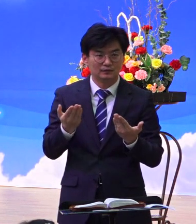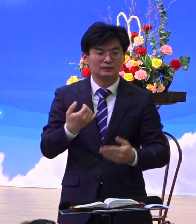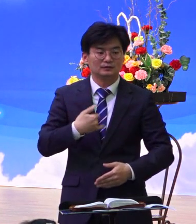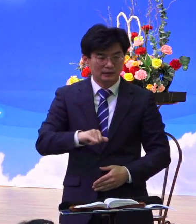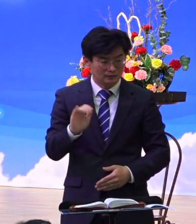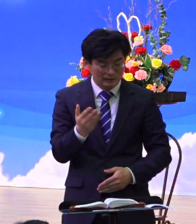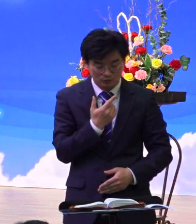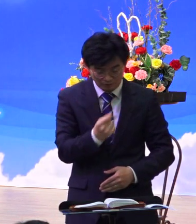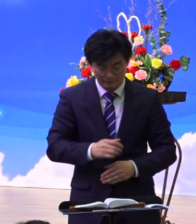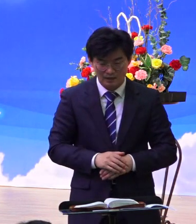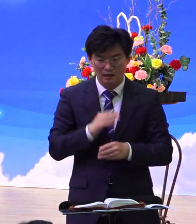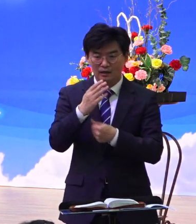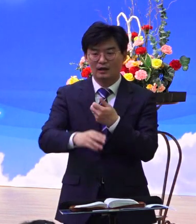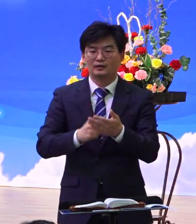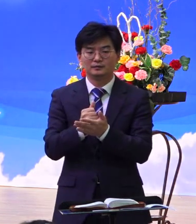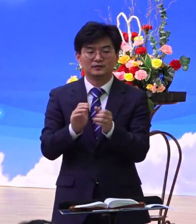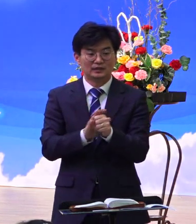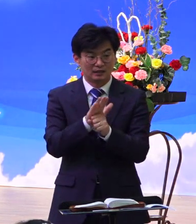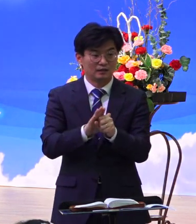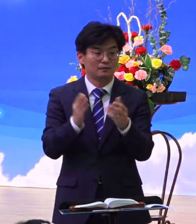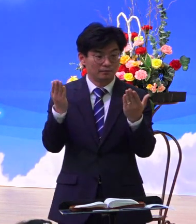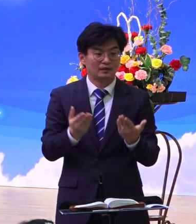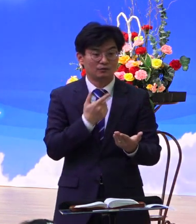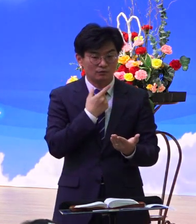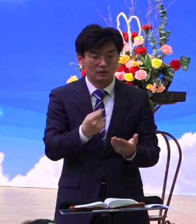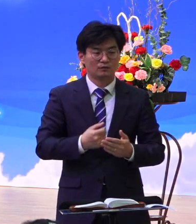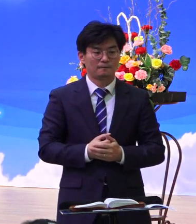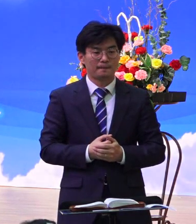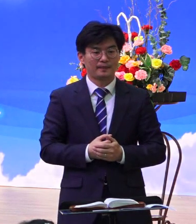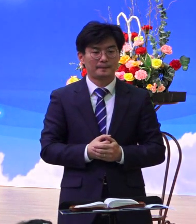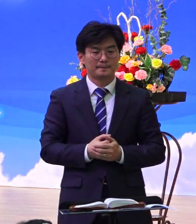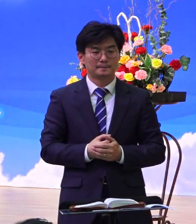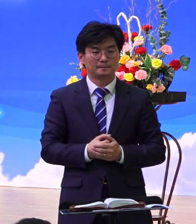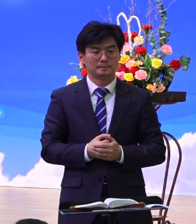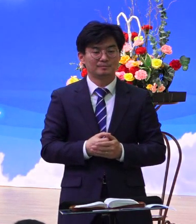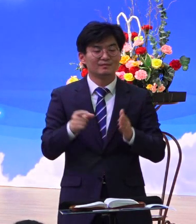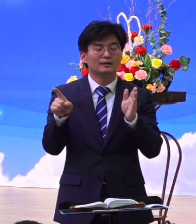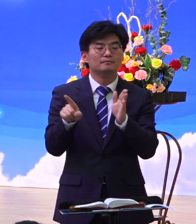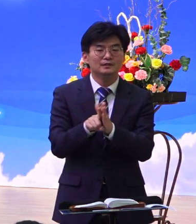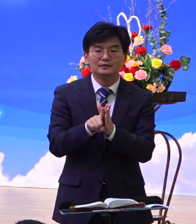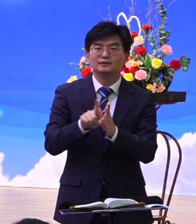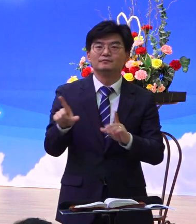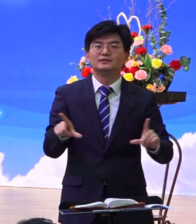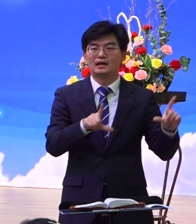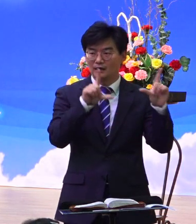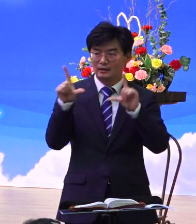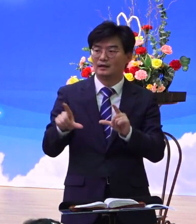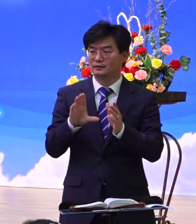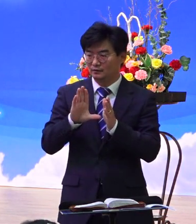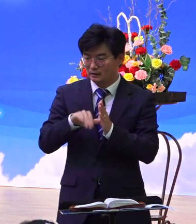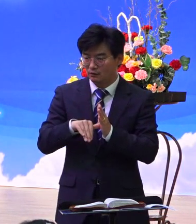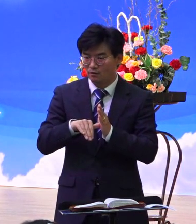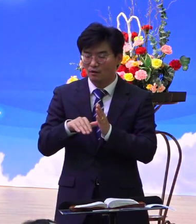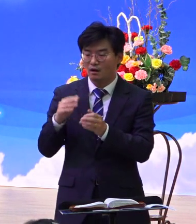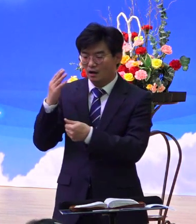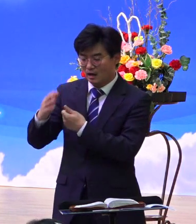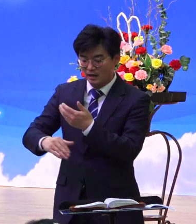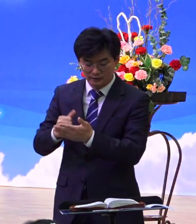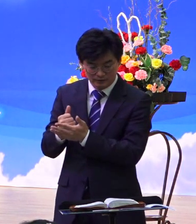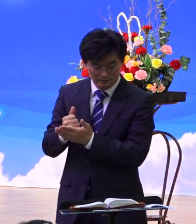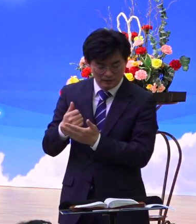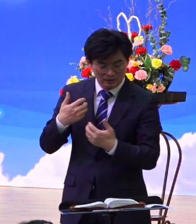또 하나님께 사랑받기를 원하고, 또 우선 신앙생활은 나 자신도 하나님이 기뻐하는 그런 믿음의 사람 되기를